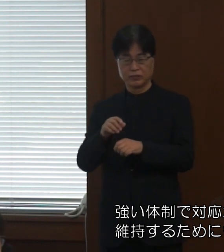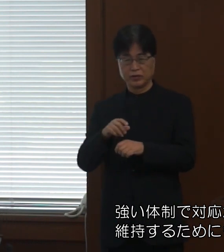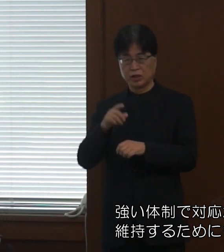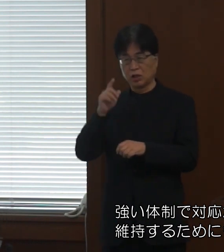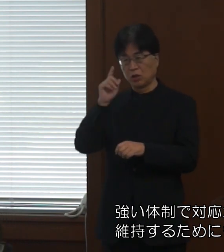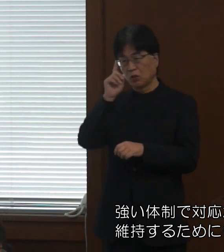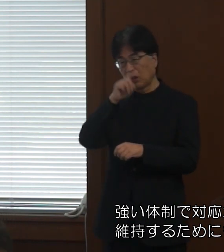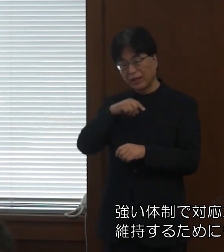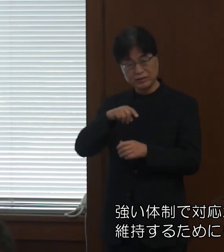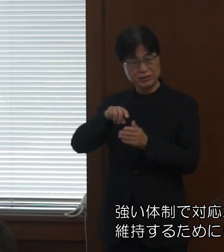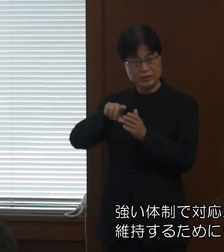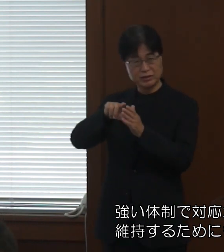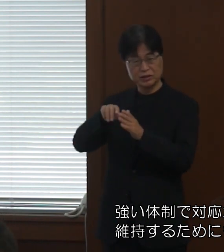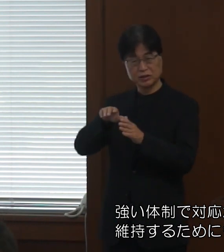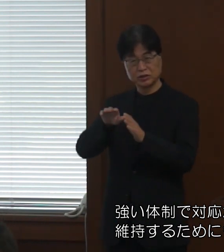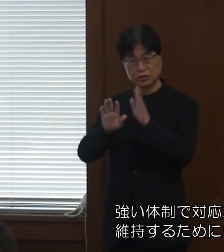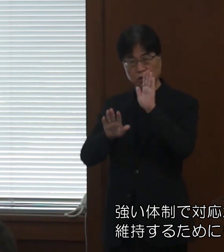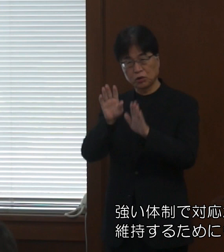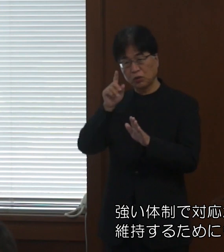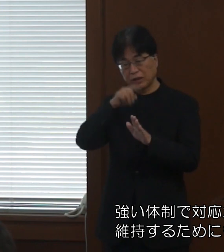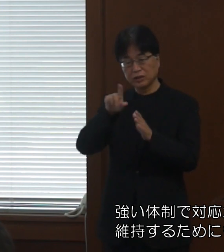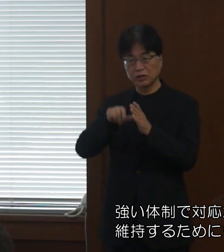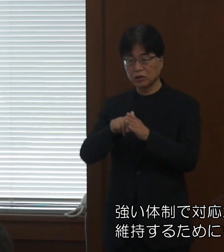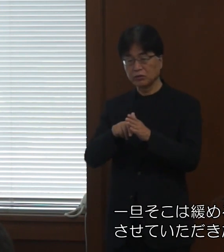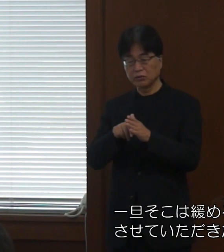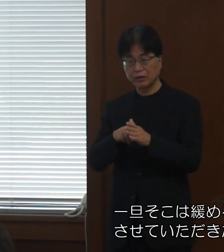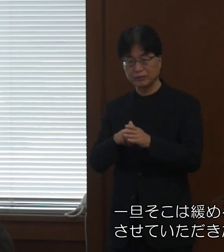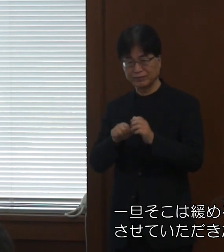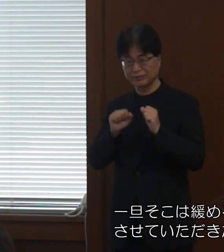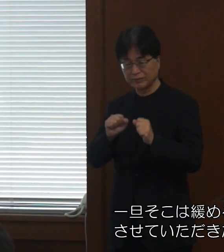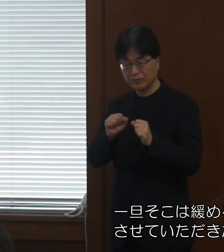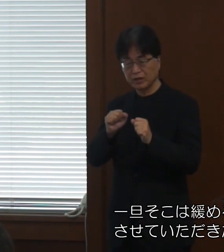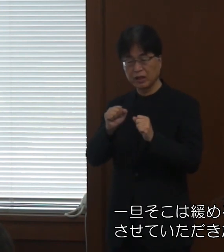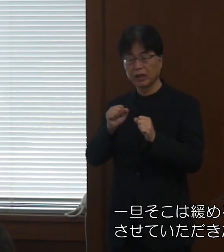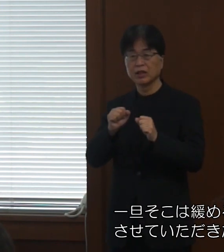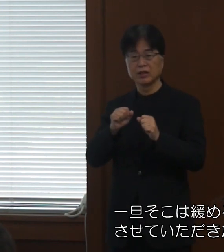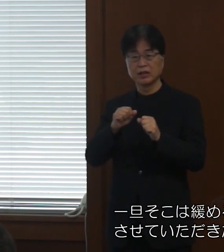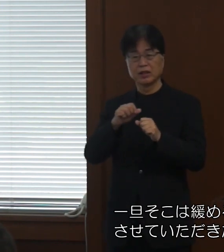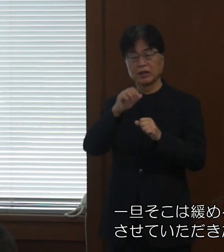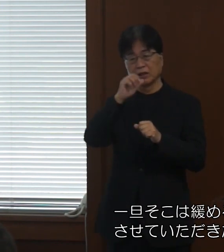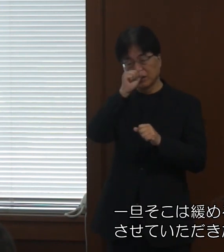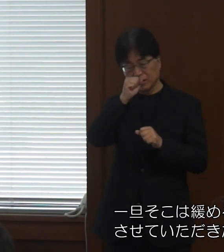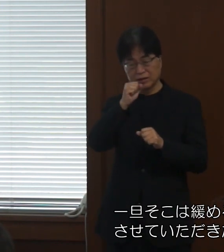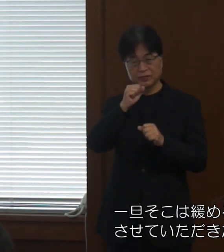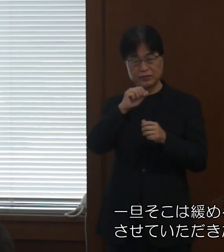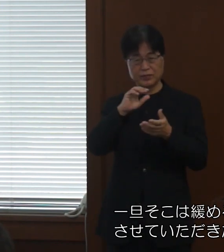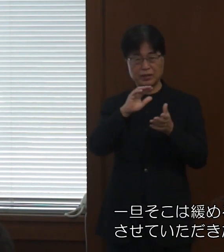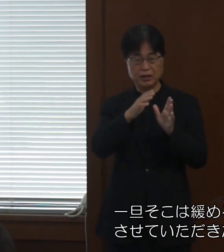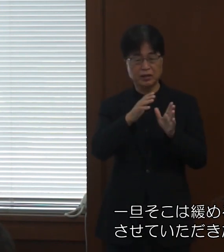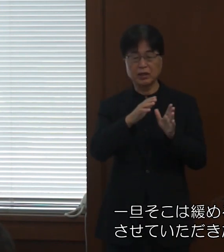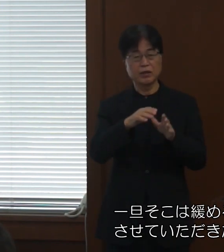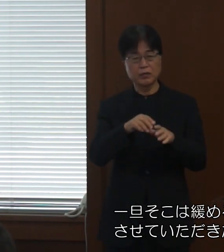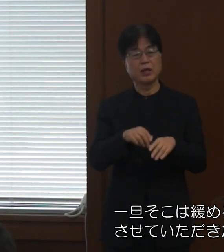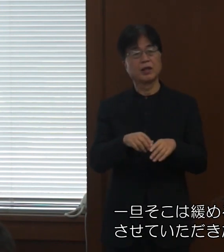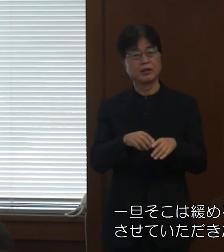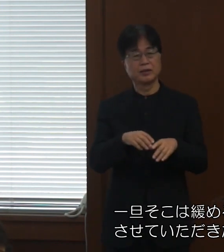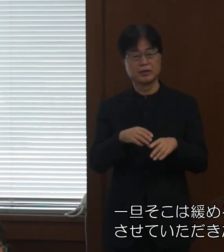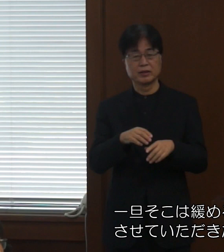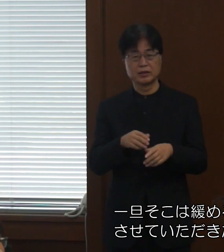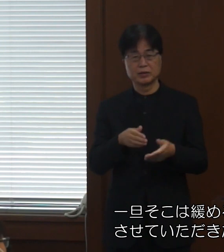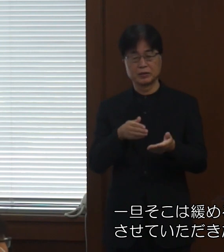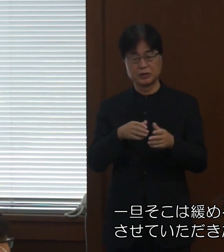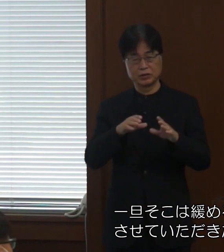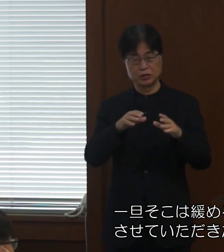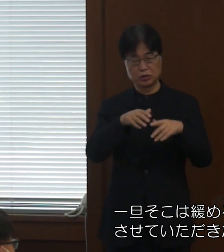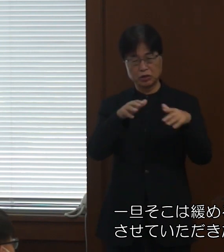を維持するためにもここ強弱をしっかりつけて一旦そこは緩めるという判断をされなければさせていただきたい